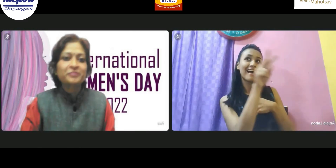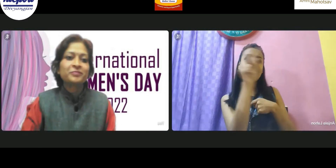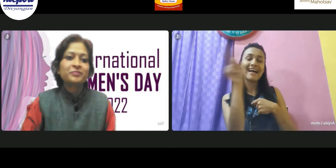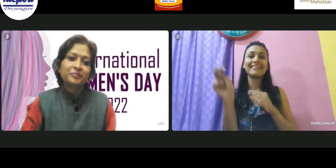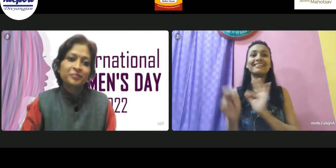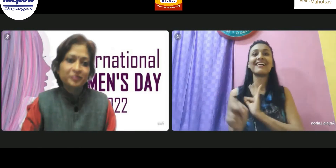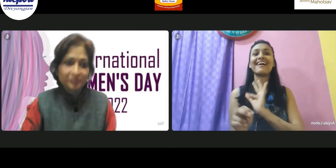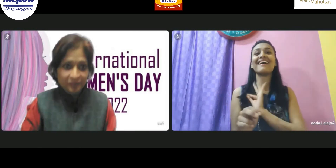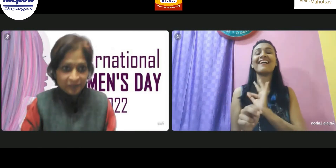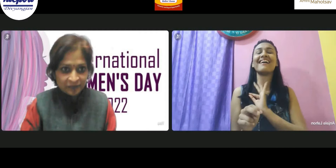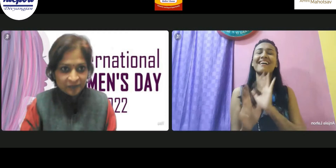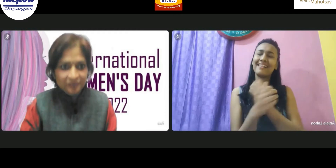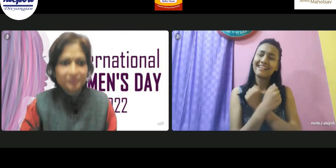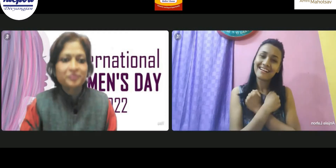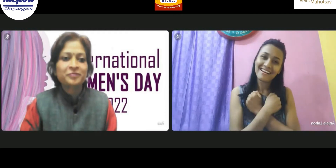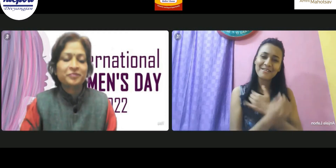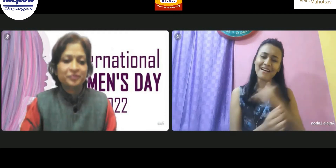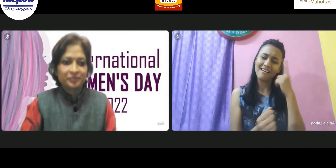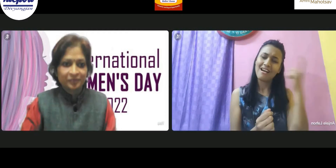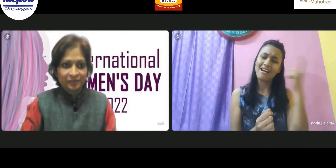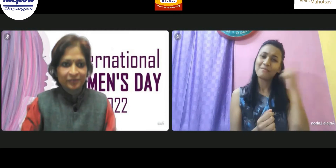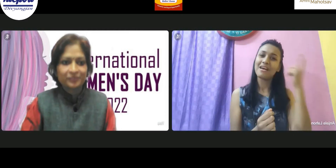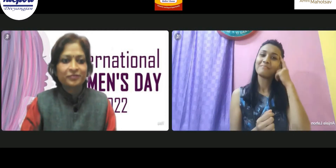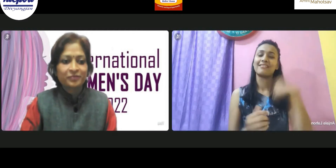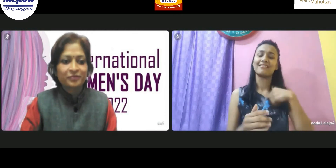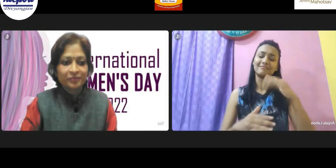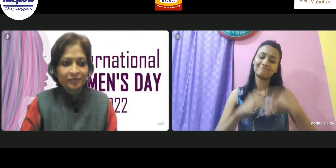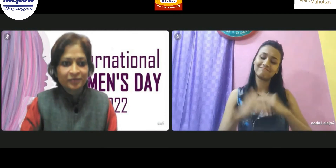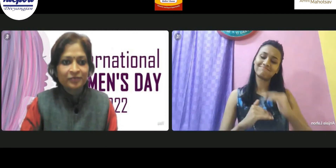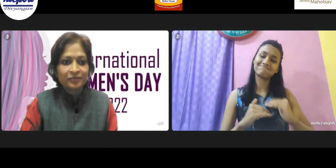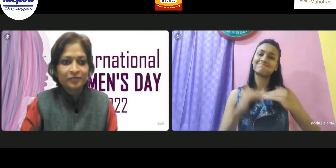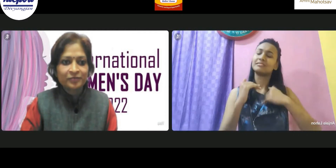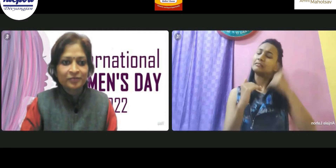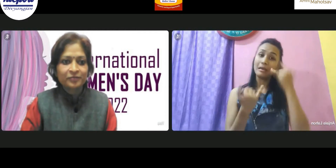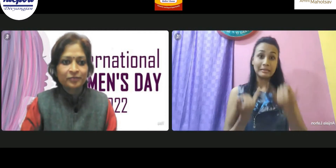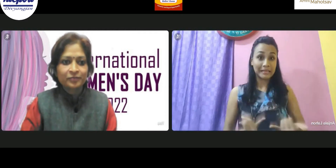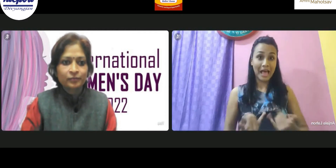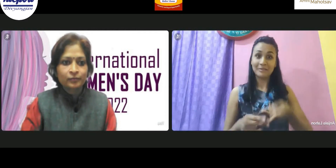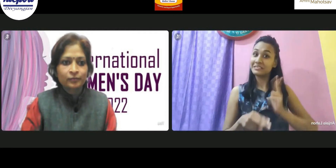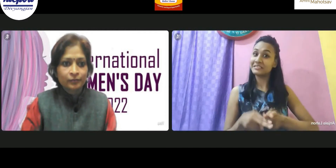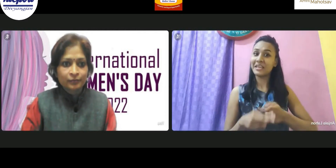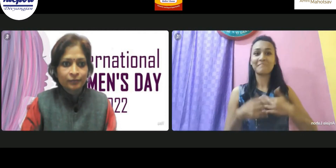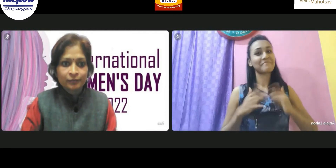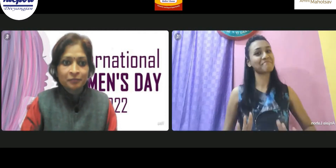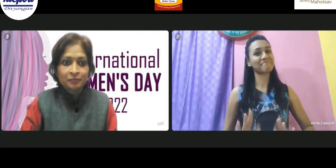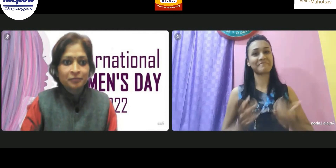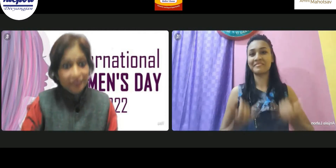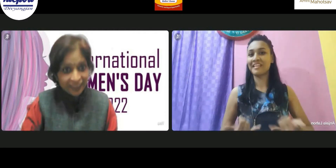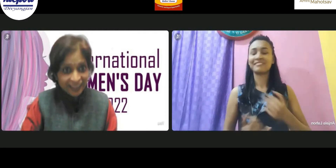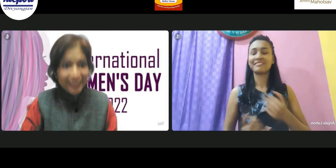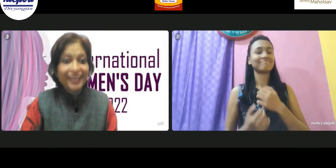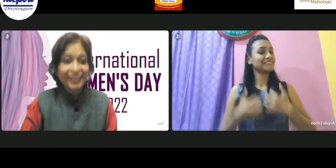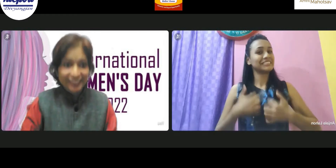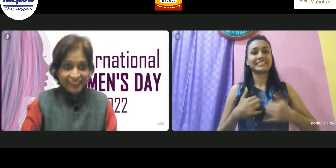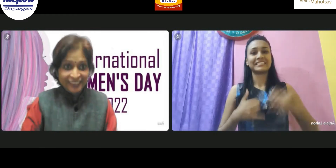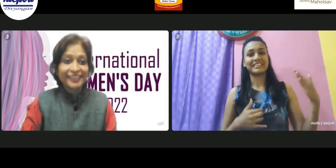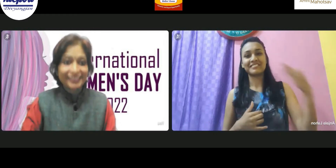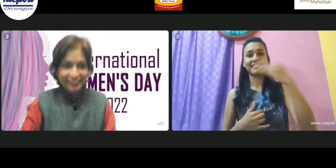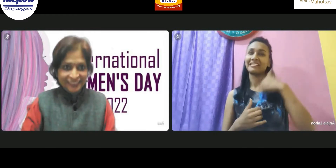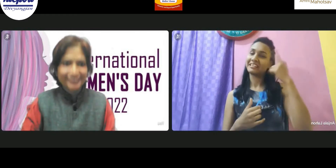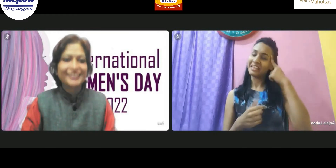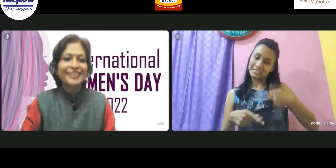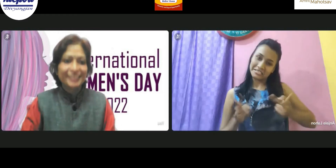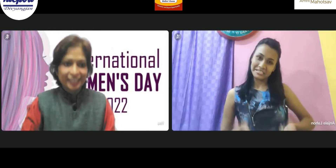होके, तुम्हारा यही एम है। ठीक है, मैं अभी भी यही चाहती हूँ, एयर होस्टेस बनना।